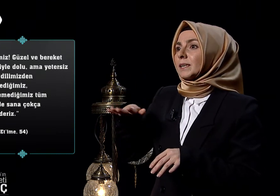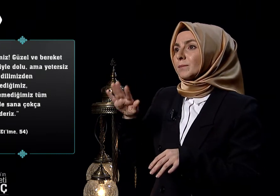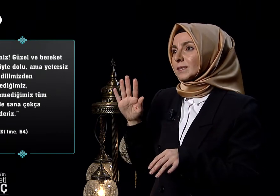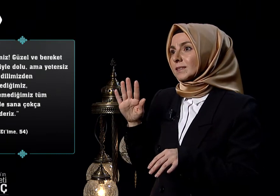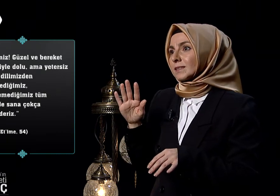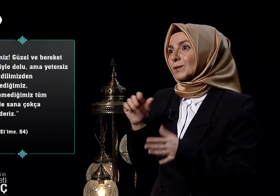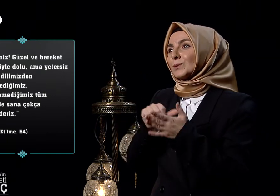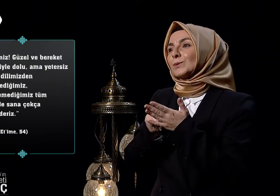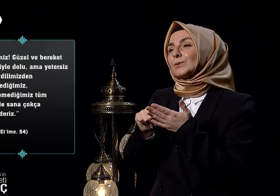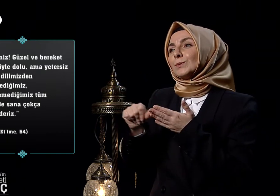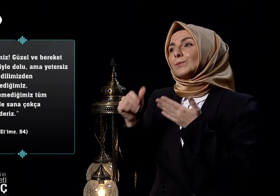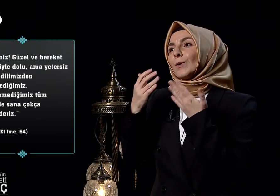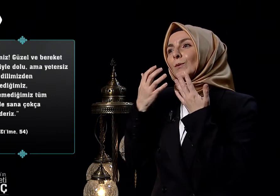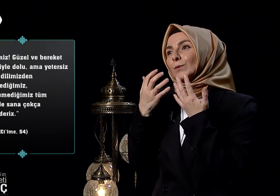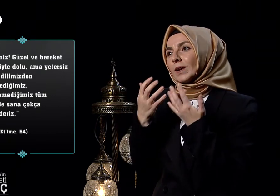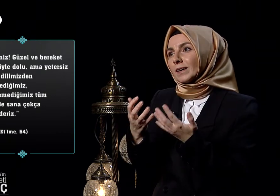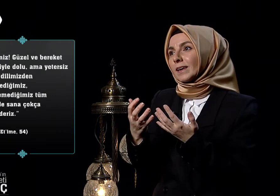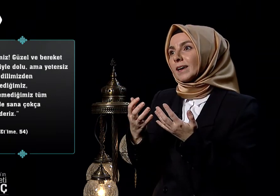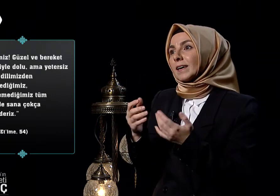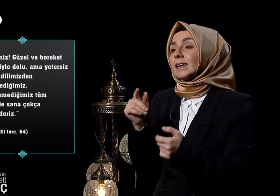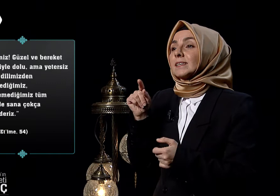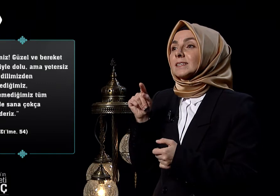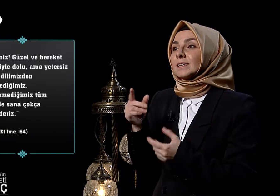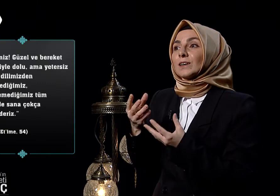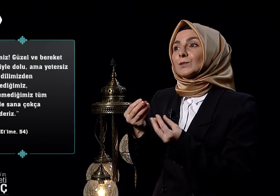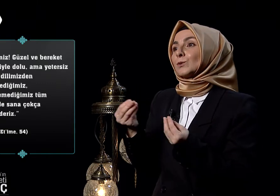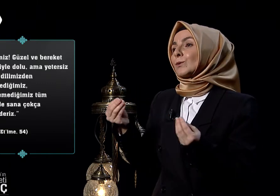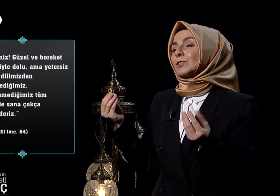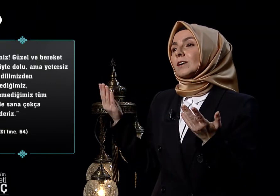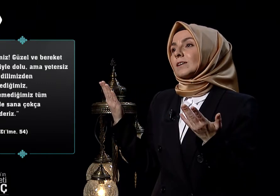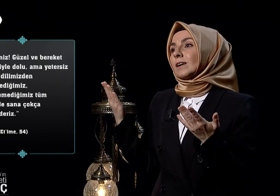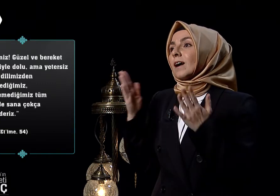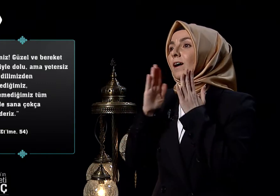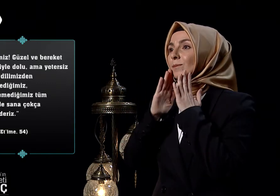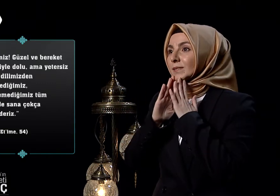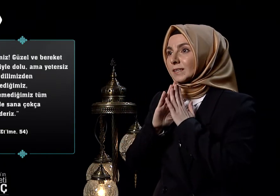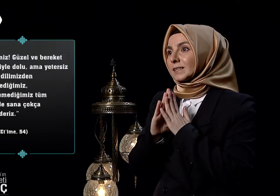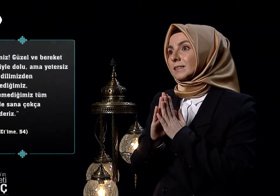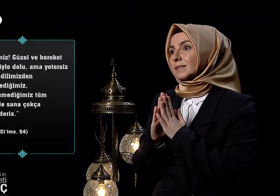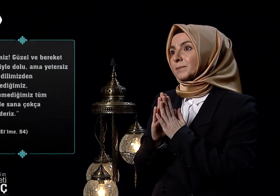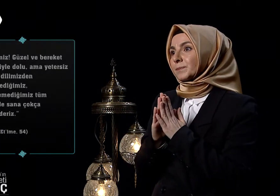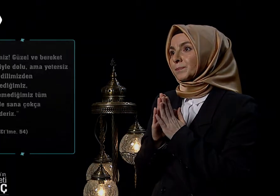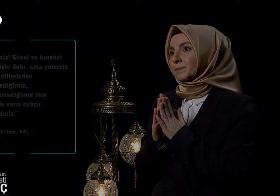vazgeçemediğimiz tüm övgülerle sana çokça hamd ederiz.